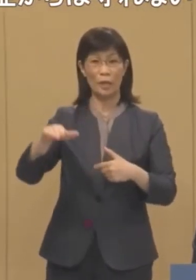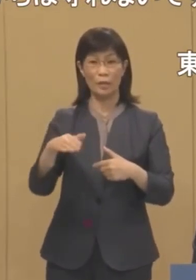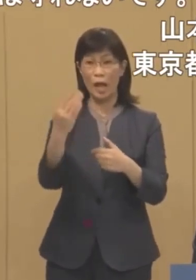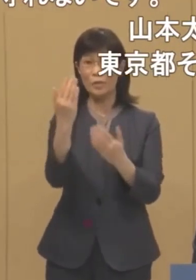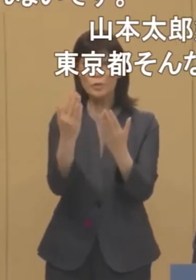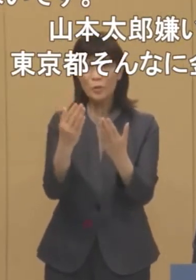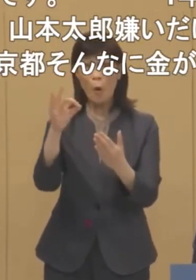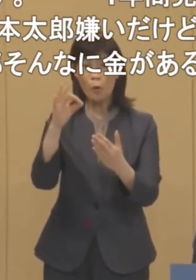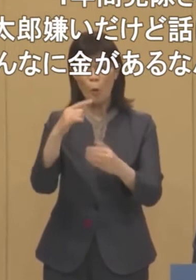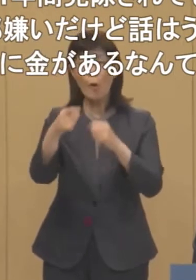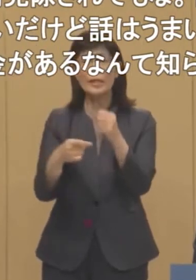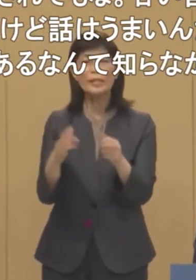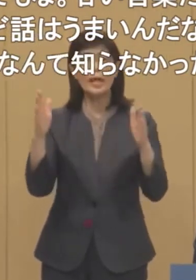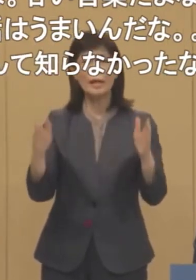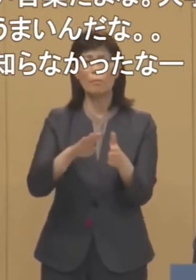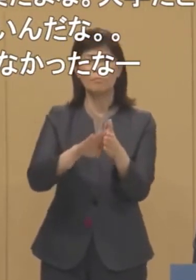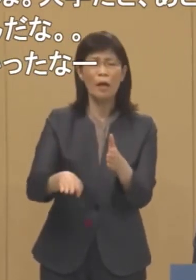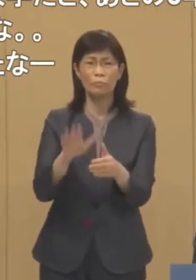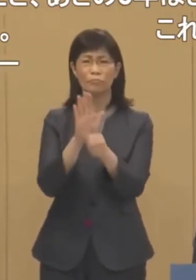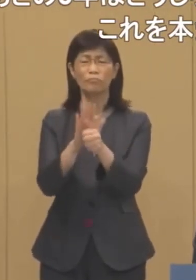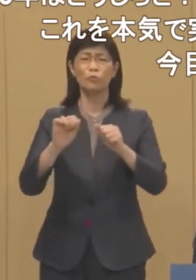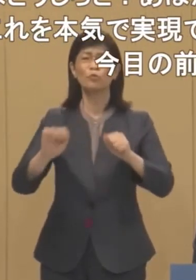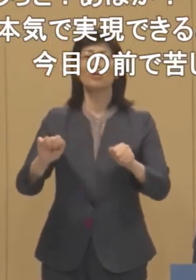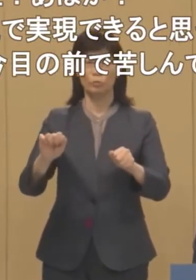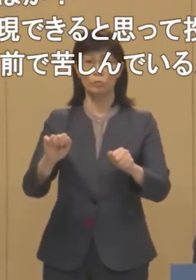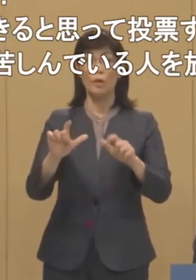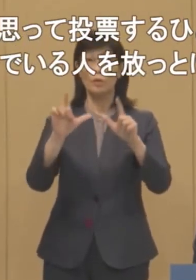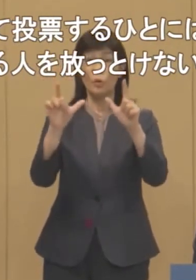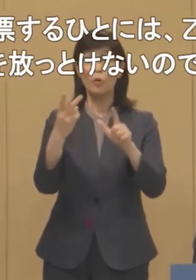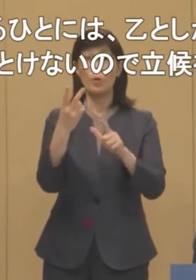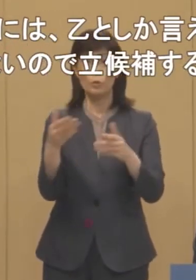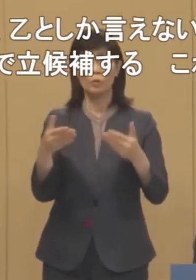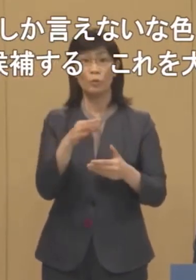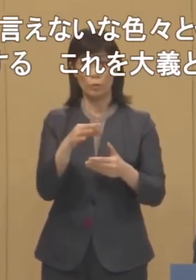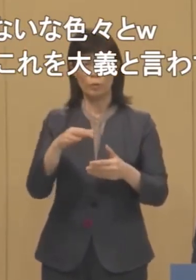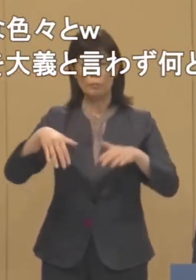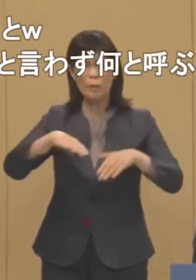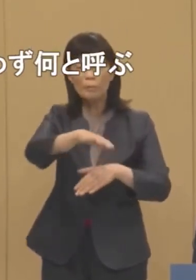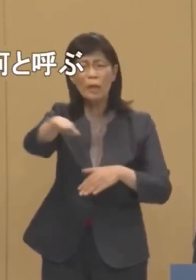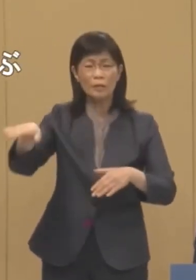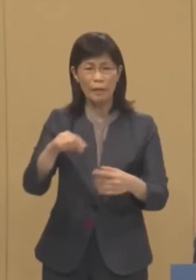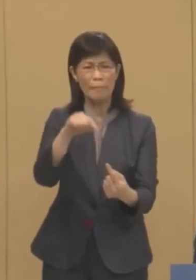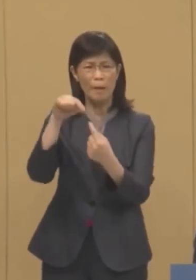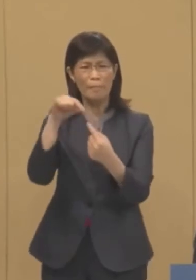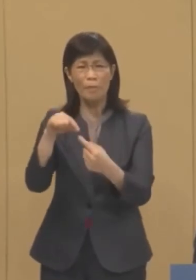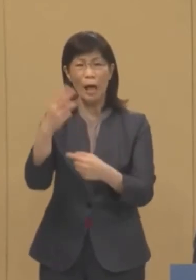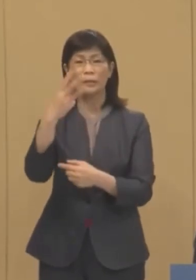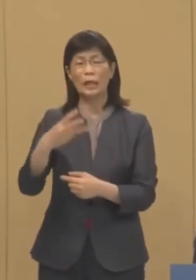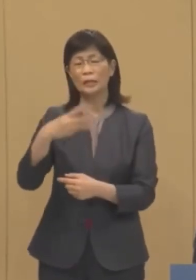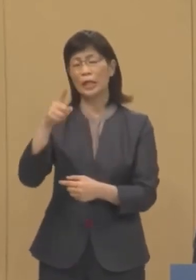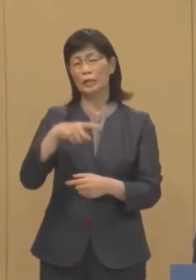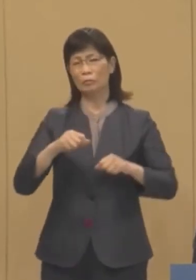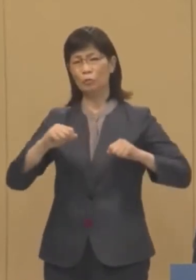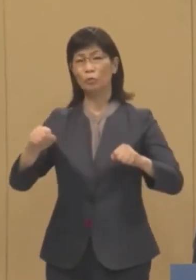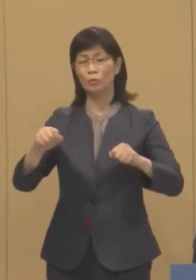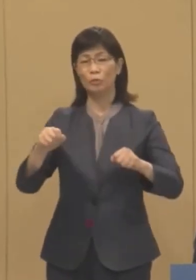免除しますあなたの学び守りますそして東京都職員さん前に新たに雇用ロシエねこれまで失業し